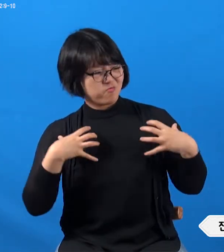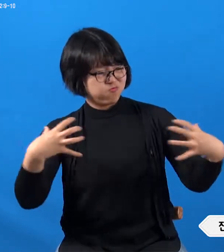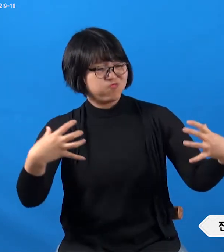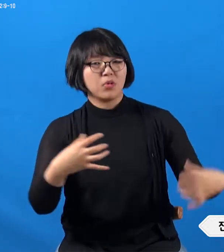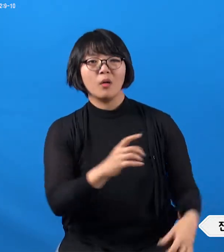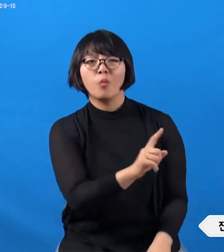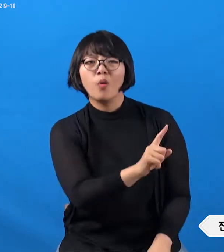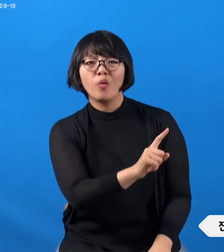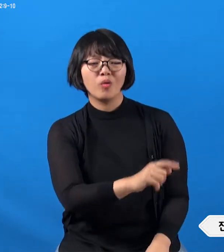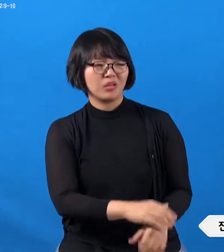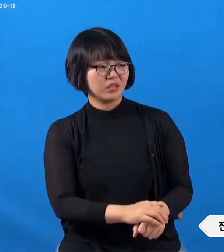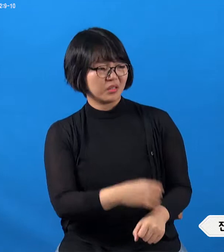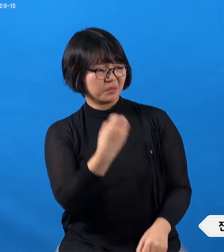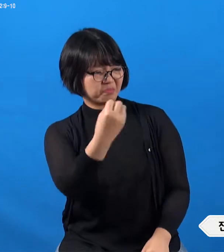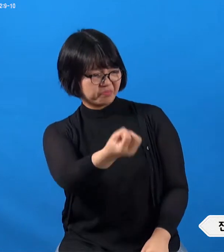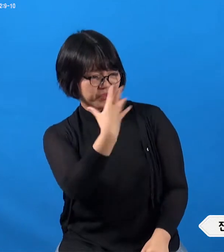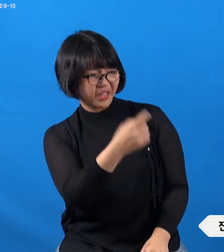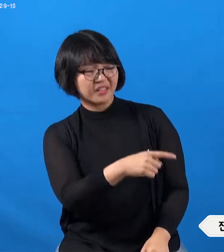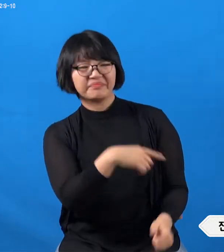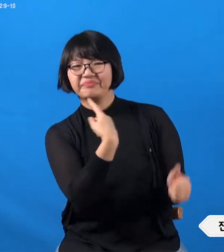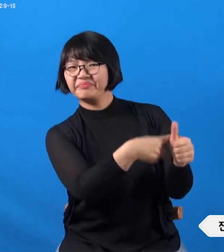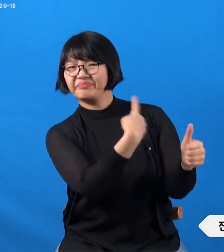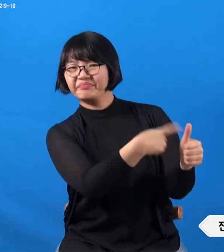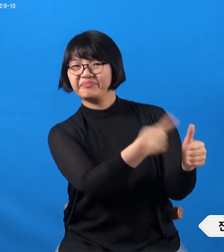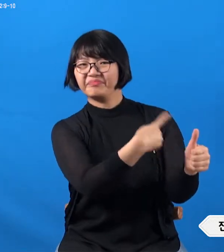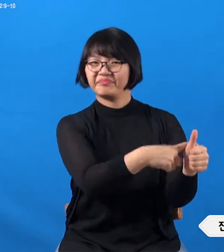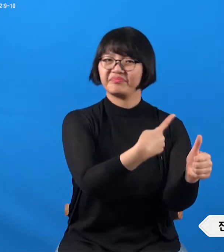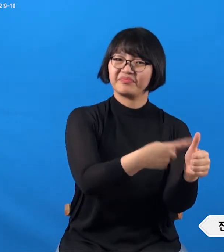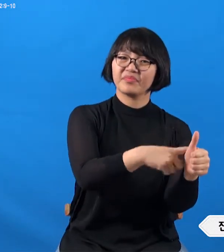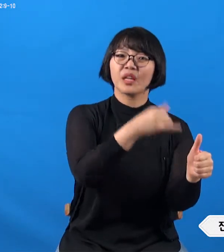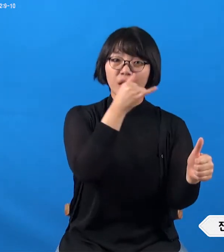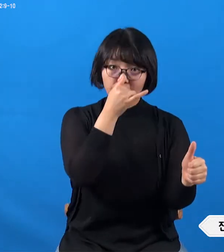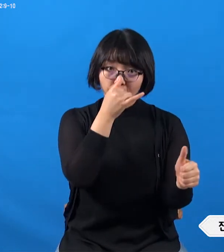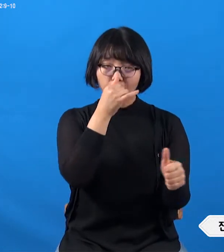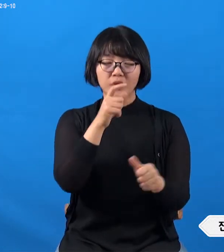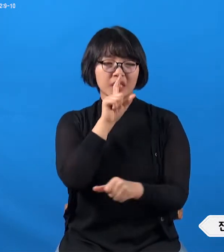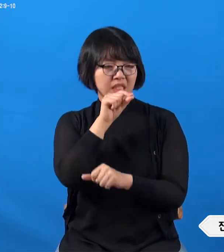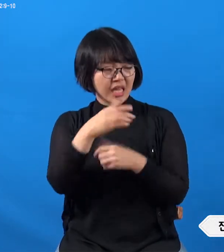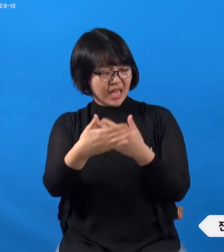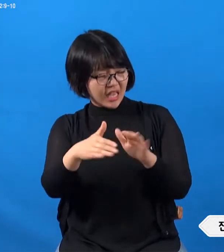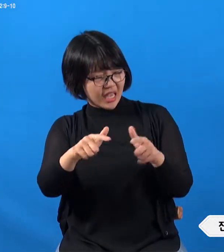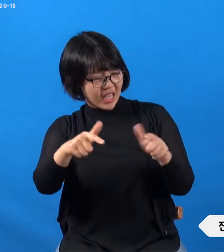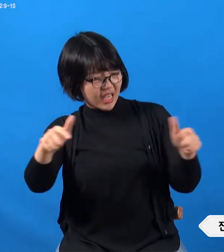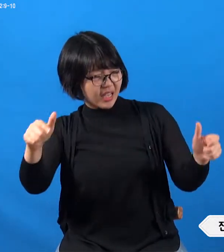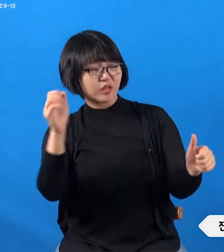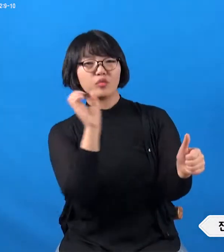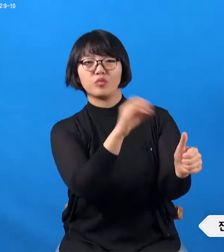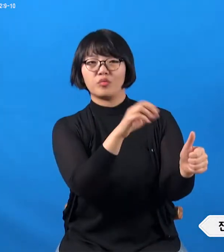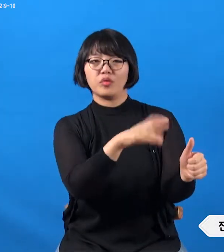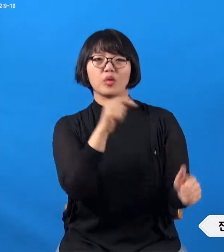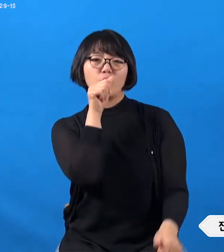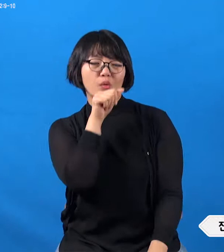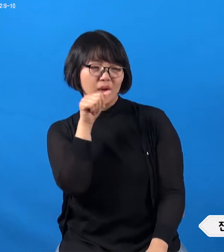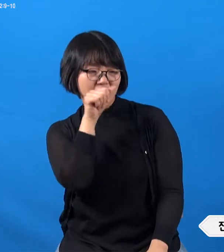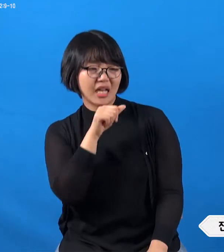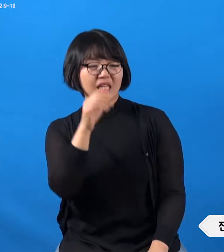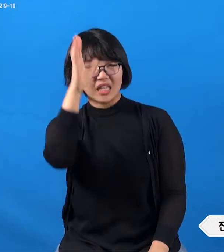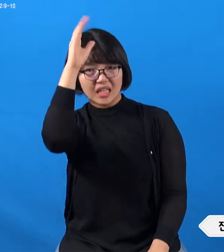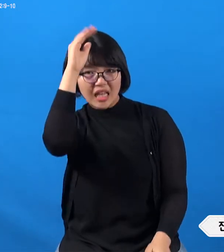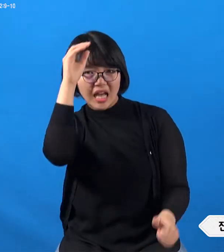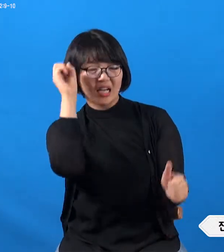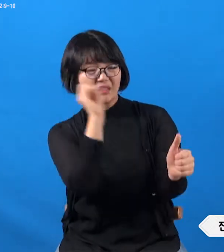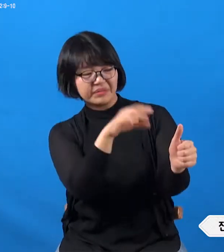크고 주변의 오리들에게도 놀림을, 숲속의 새들에게도 놀림을, 그리고 고양이와